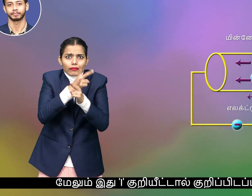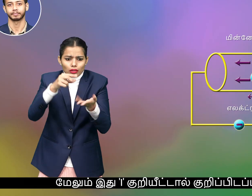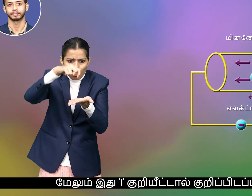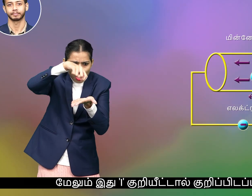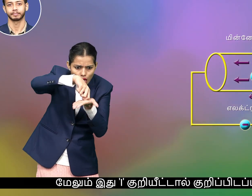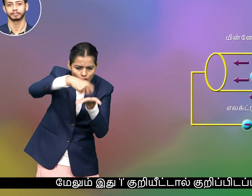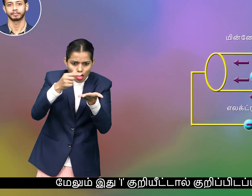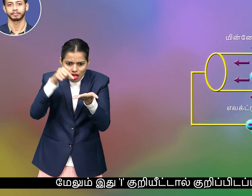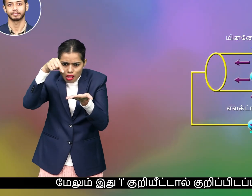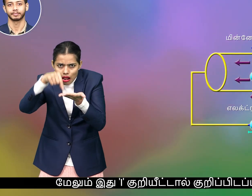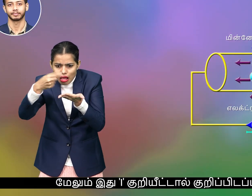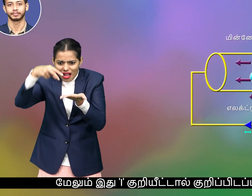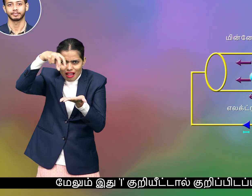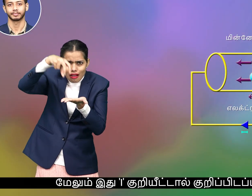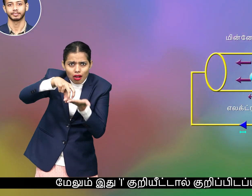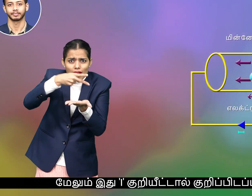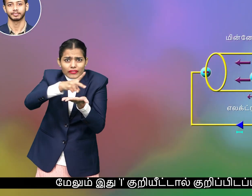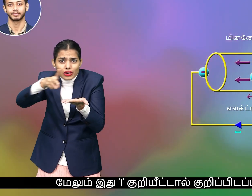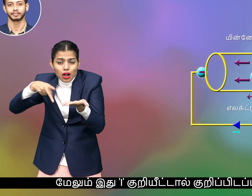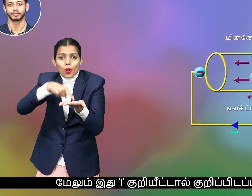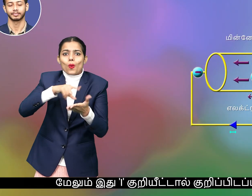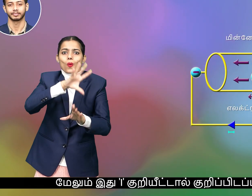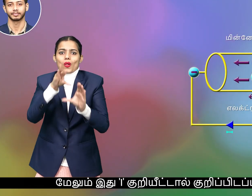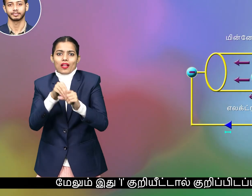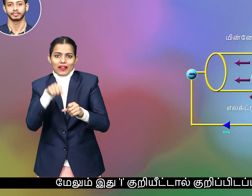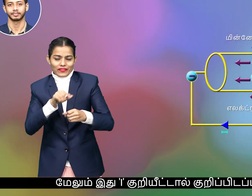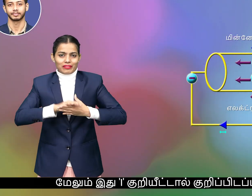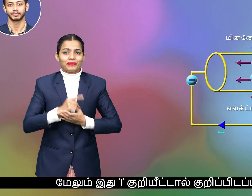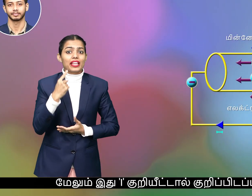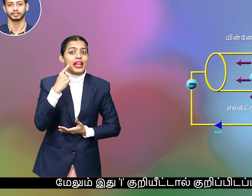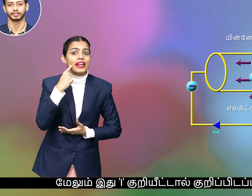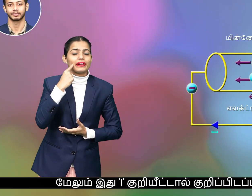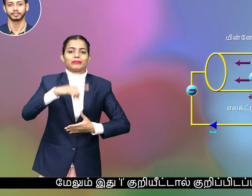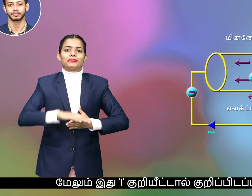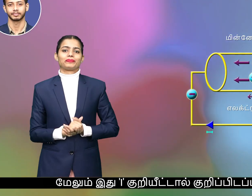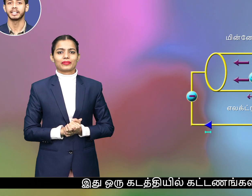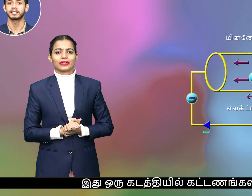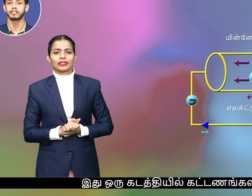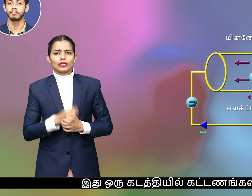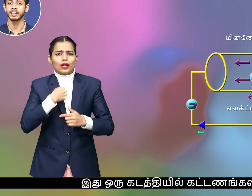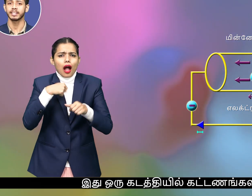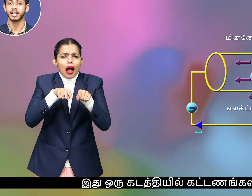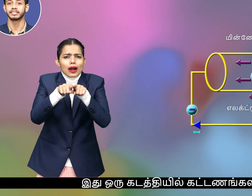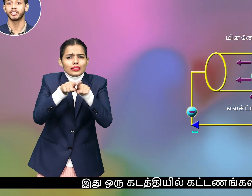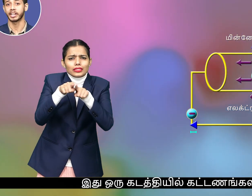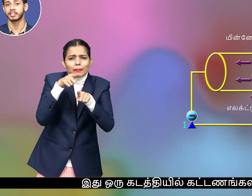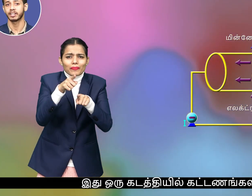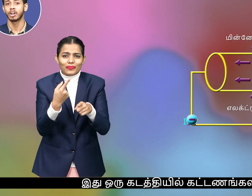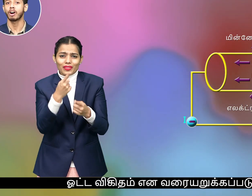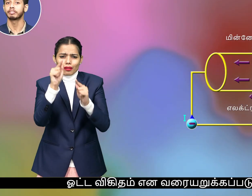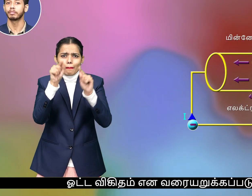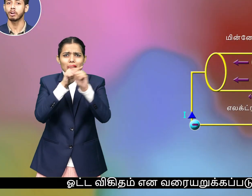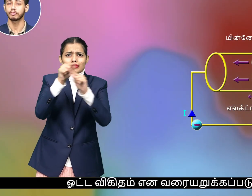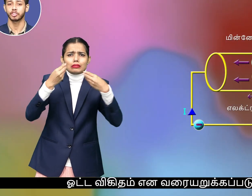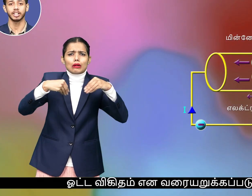I குறியீட்டால் குறிப்பிடப்படுகிறது. இது ஒரு கடத்தியில்